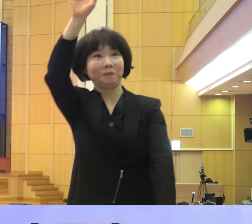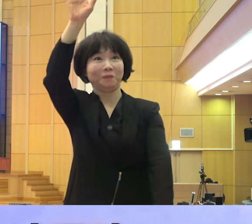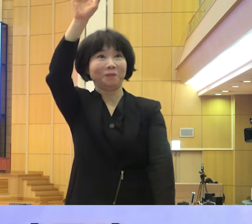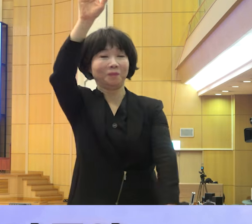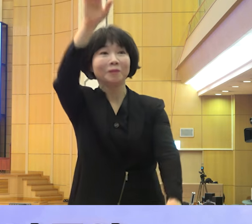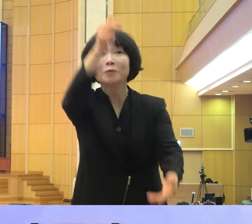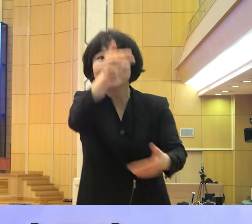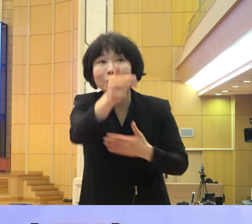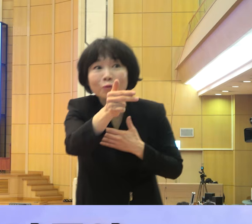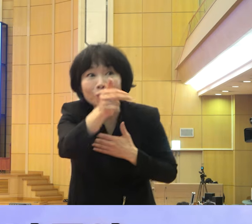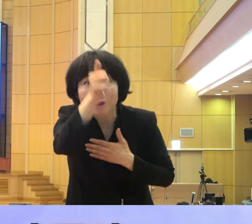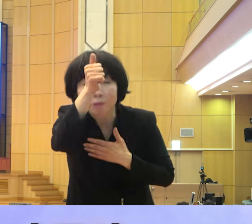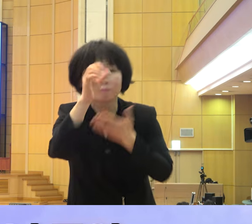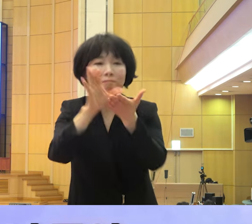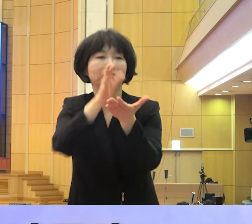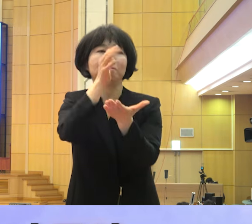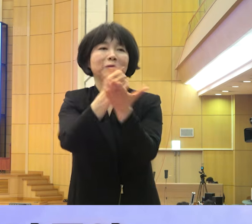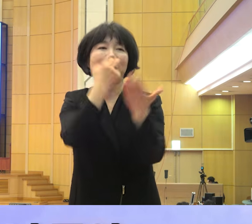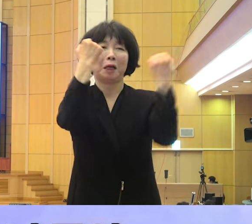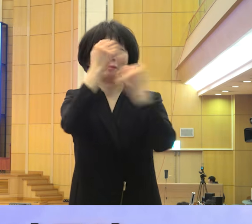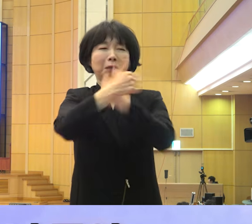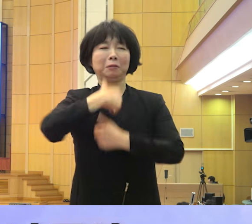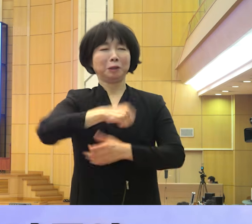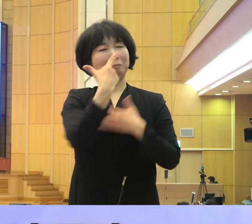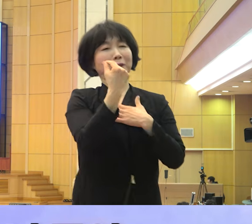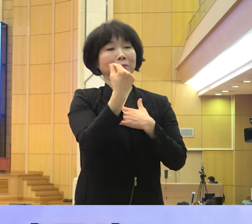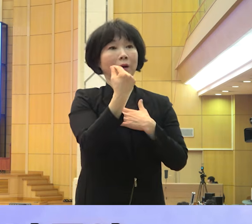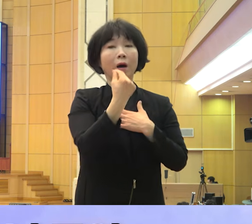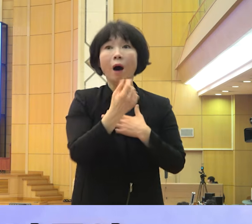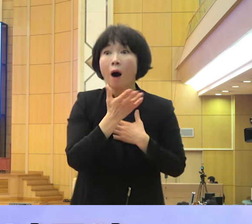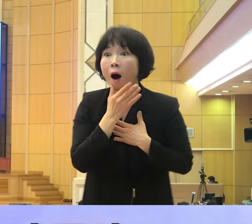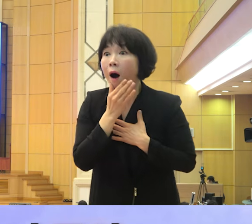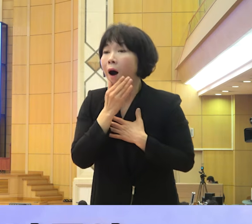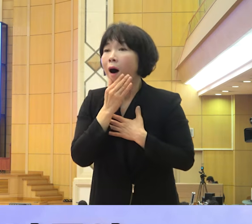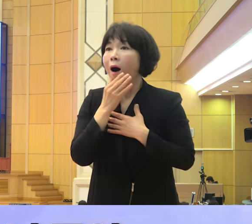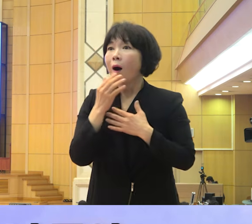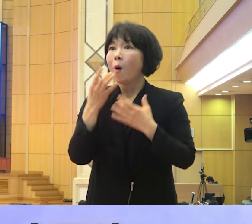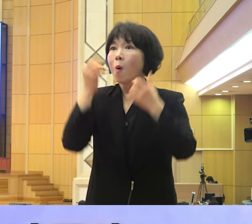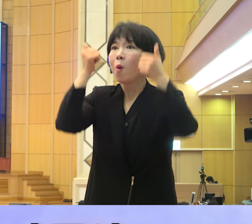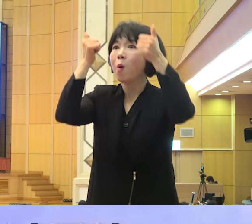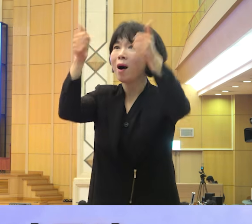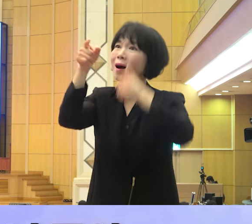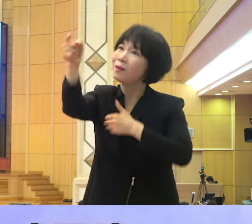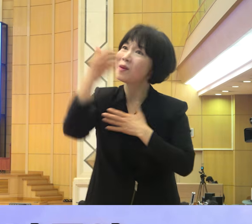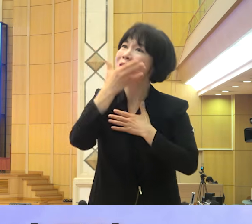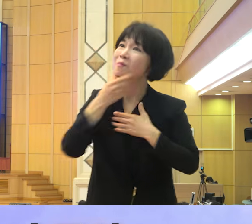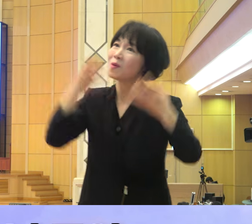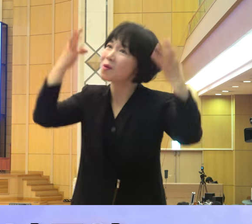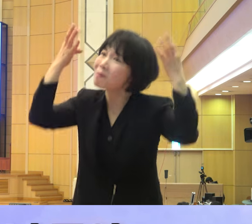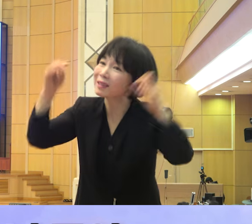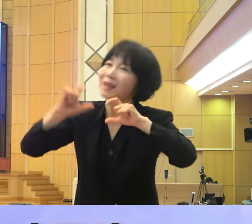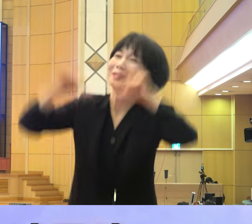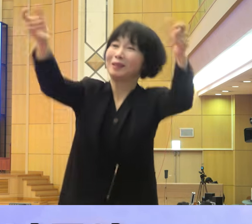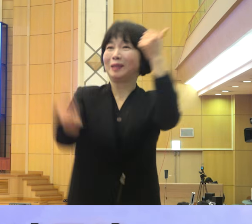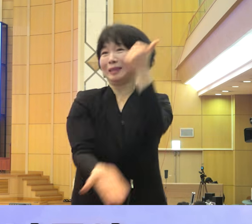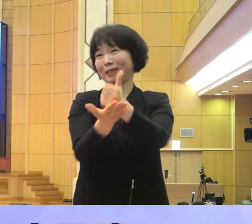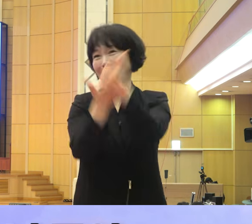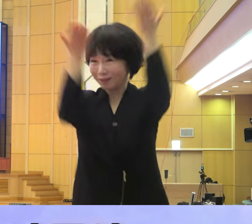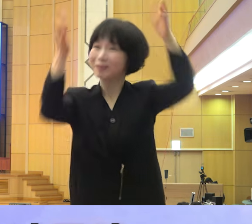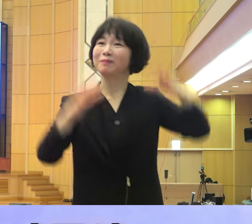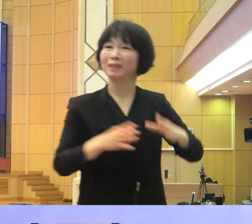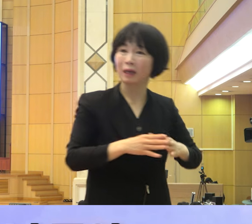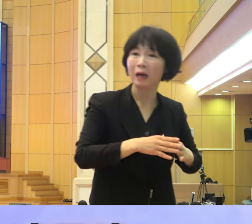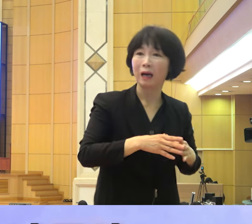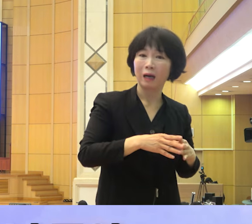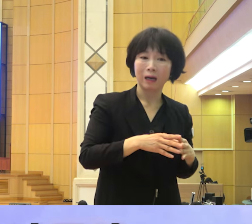12제자가 됐는데도 오늘날 말하면 12제자는 사도들이잖아요. 사도. 그 신앙적으로나 그